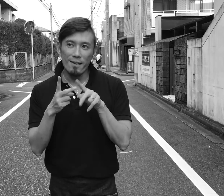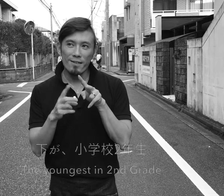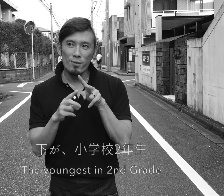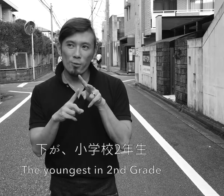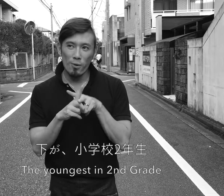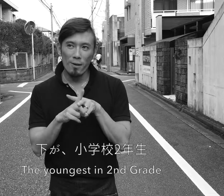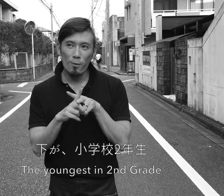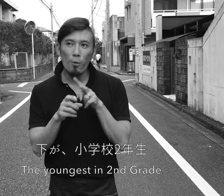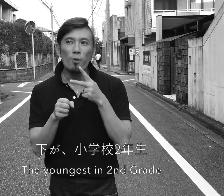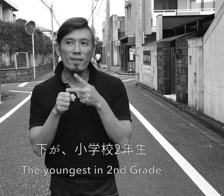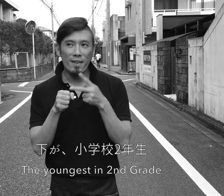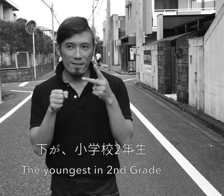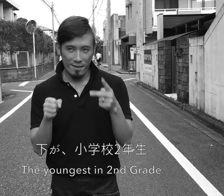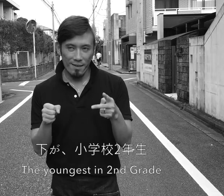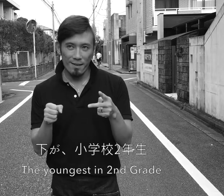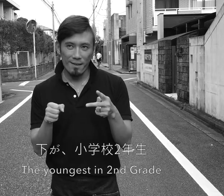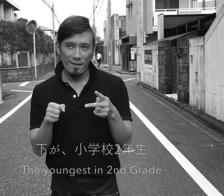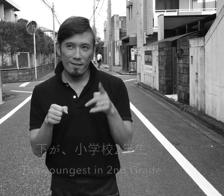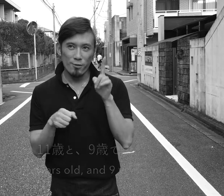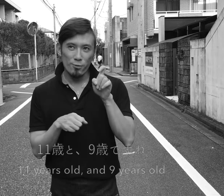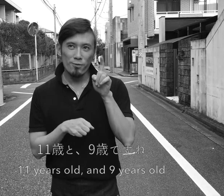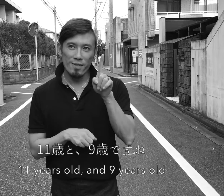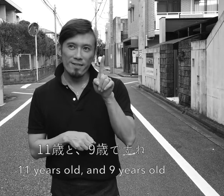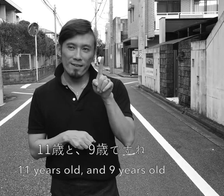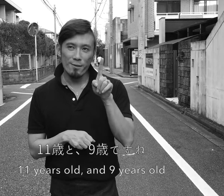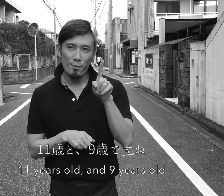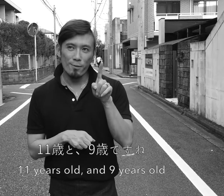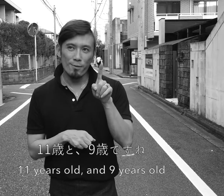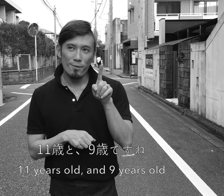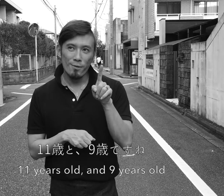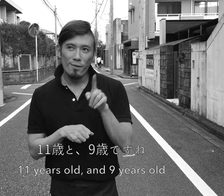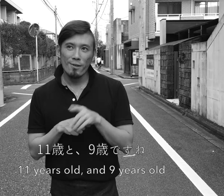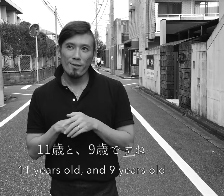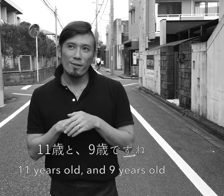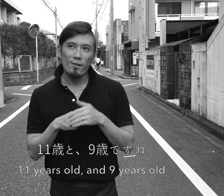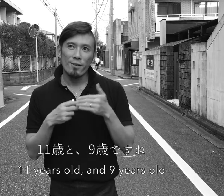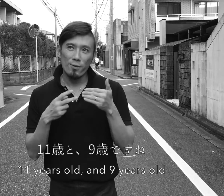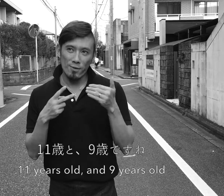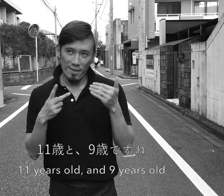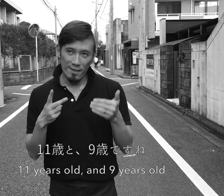小学校2年生、11歳と9歳。